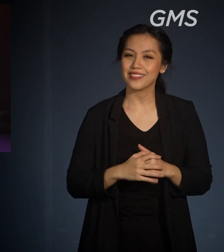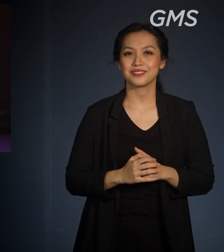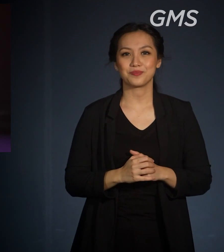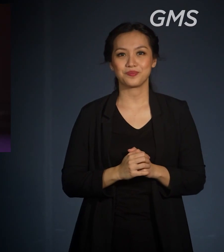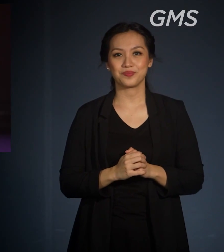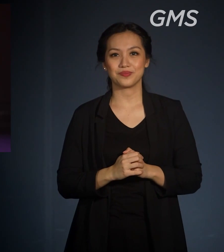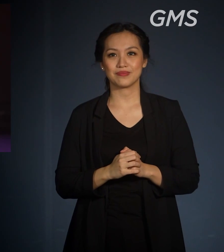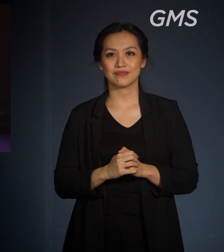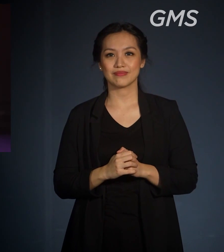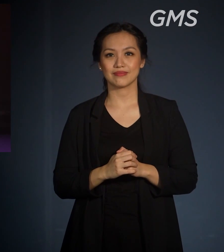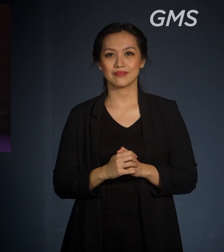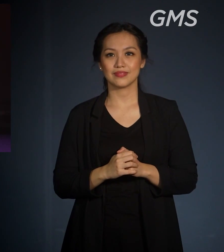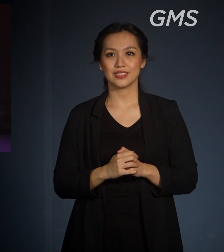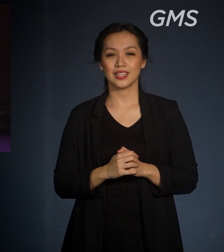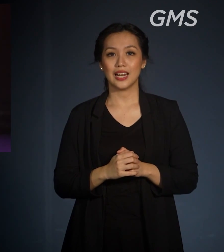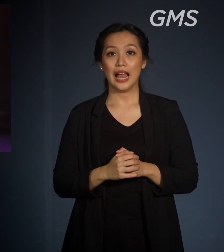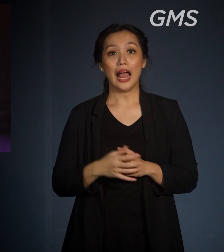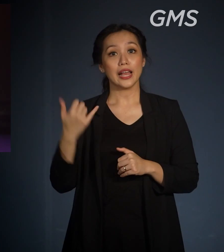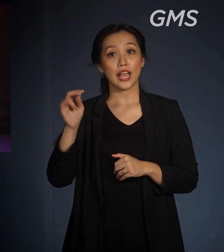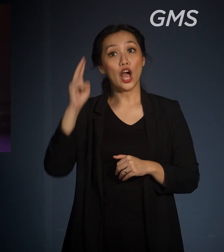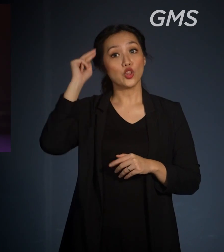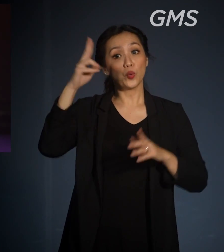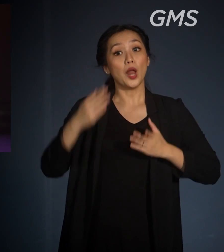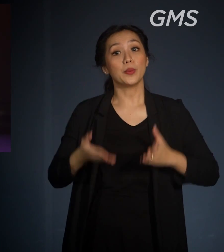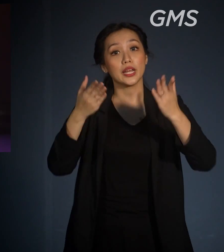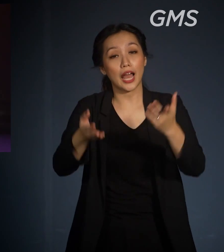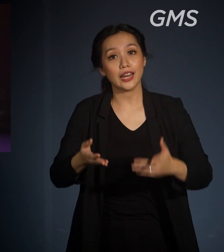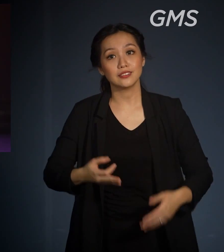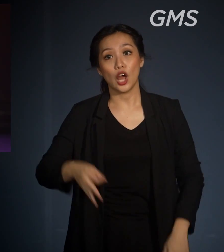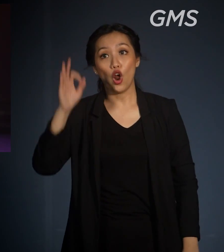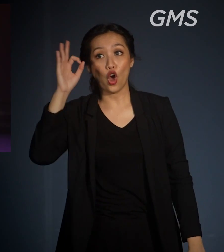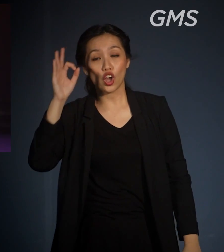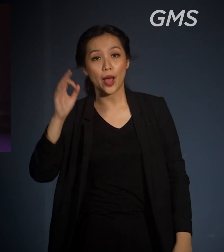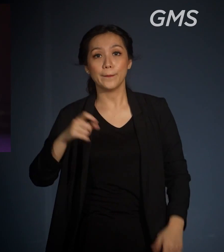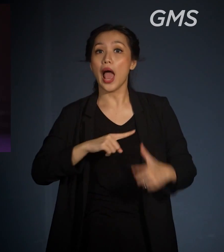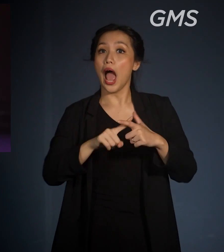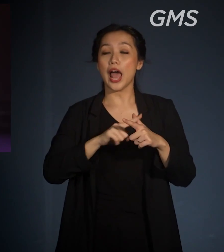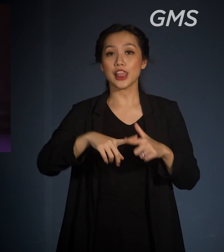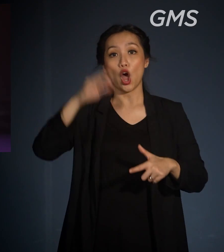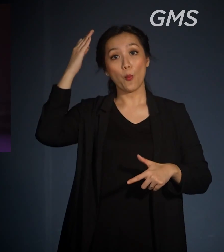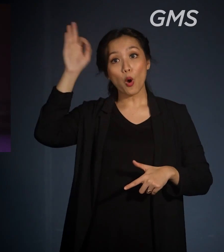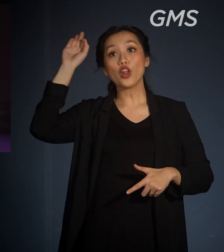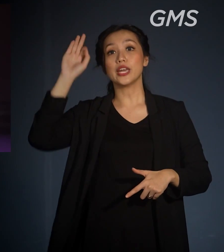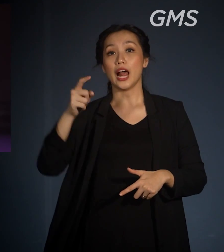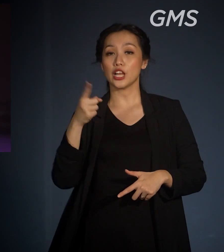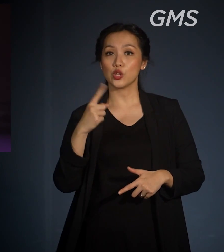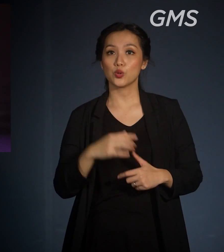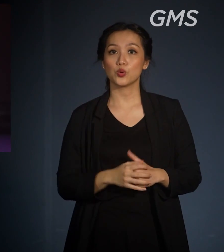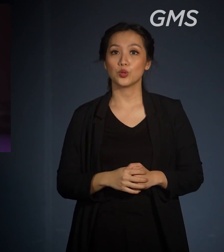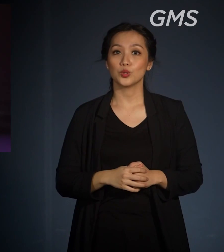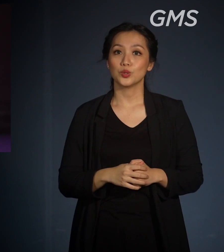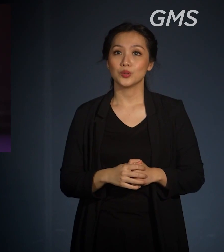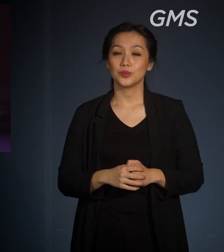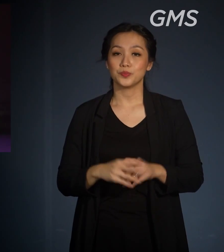Saudara, apakah modal yang Tuhan itu berikan dalam kehidupan kita, modal yang Tuhan investasikan